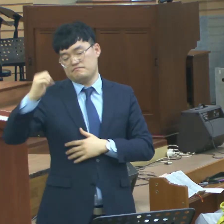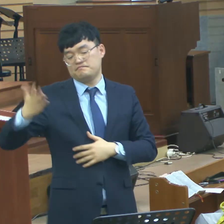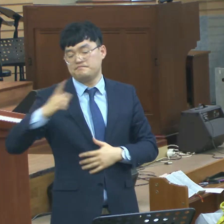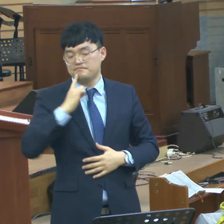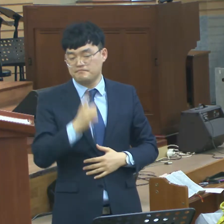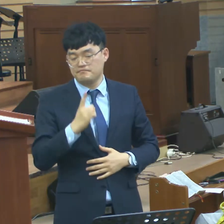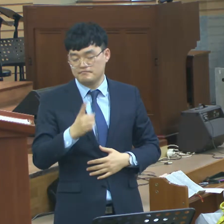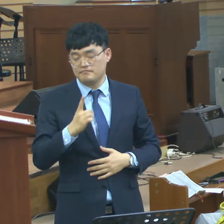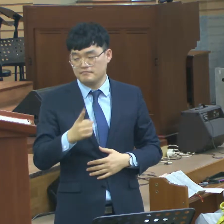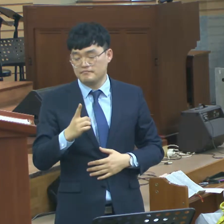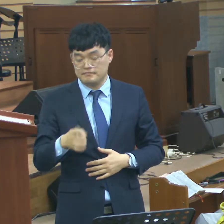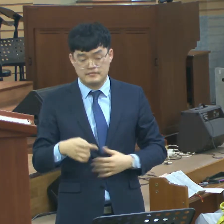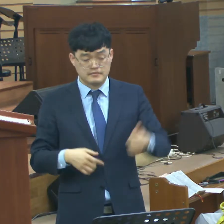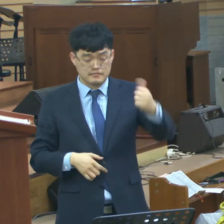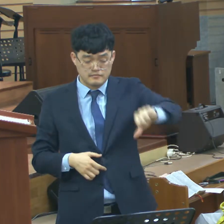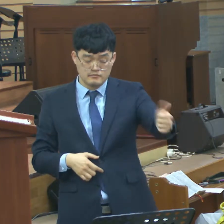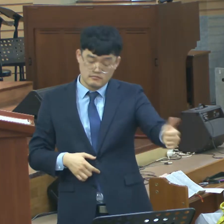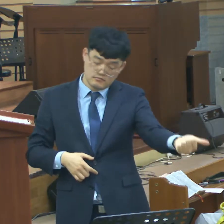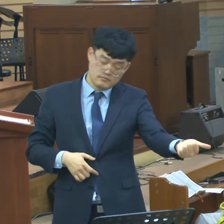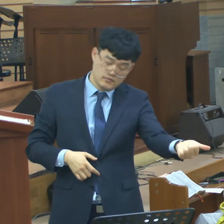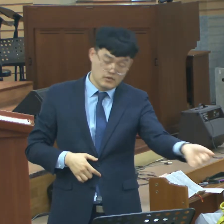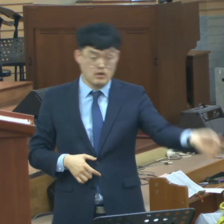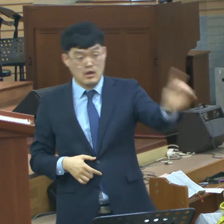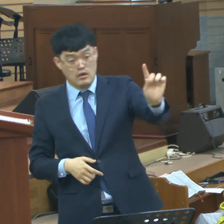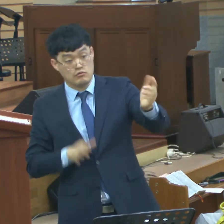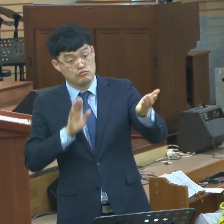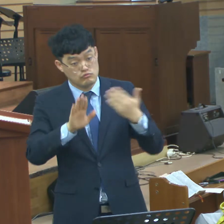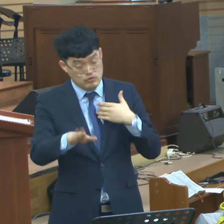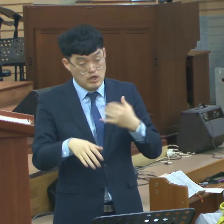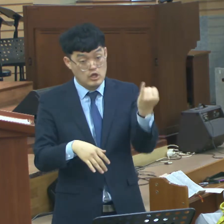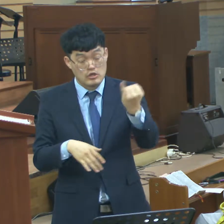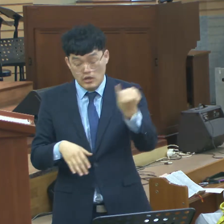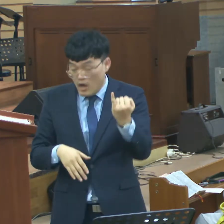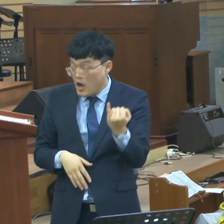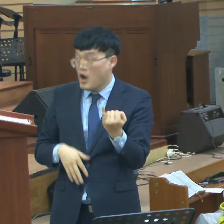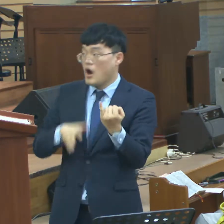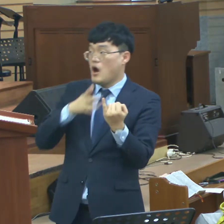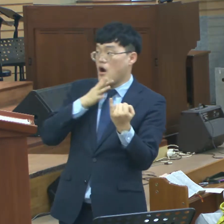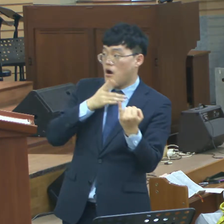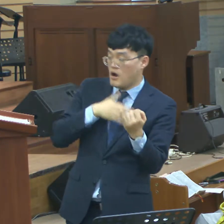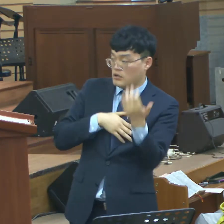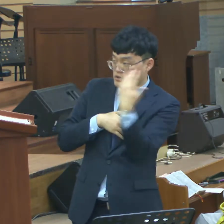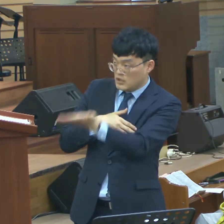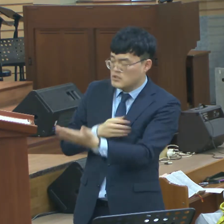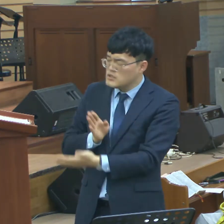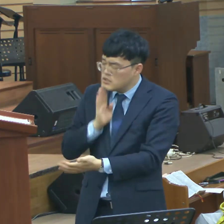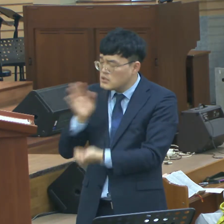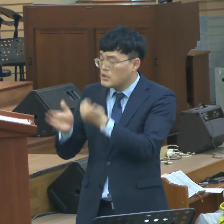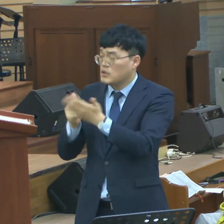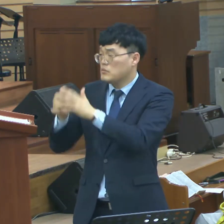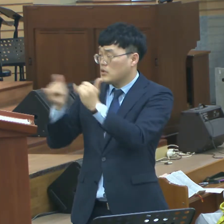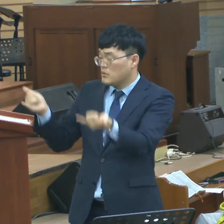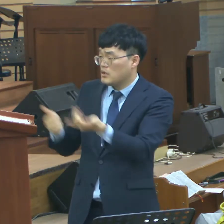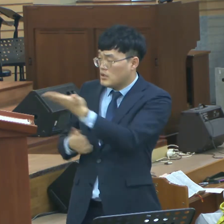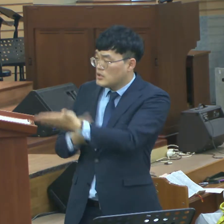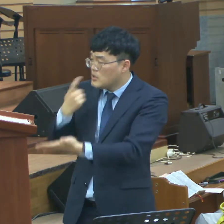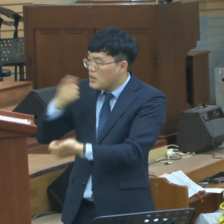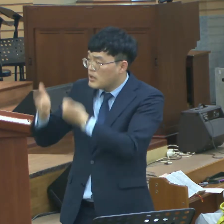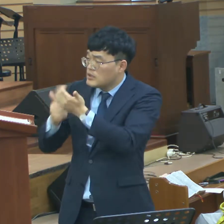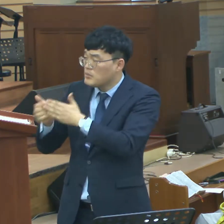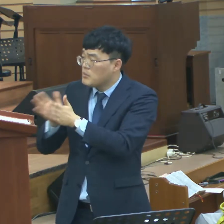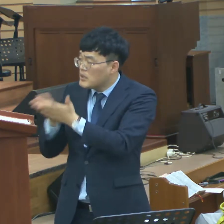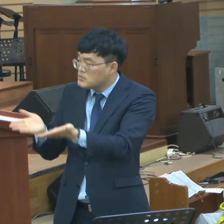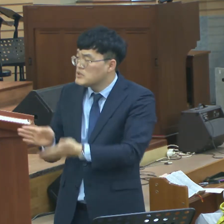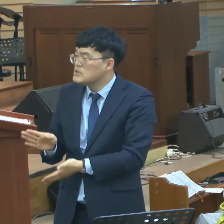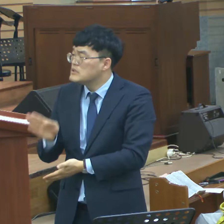이 아이가 살아나니까 여자가 이렇게 얘기했어요. 내가 이제야 당신은 하나님의 사람이요 당신의 입에 있는 여호와의 말씀이